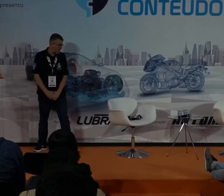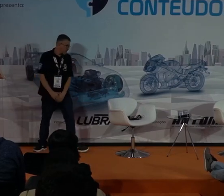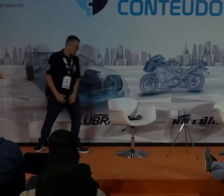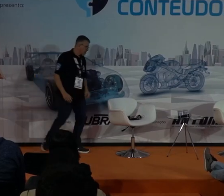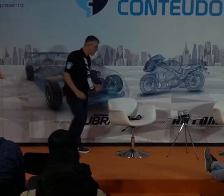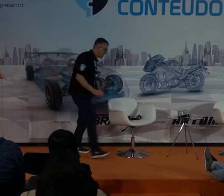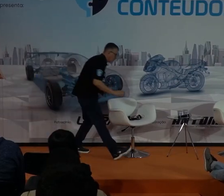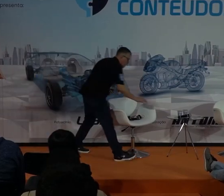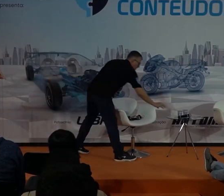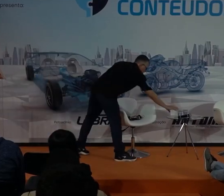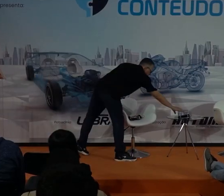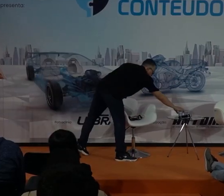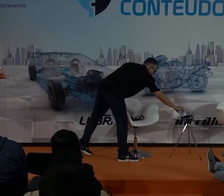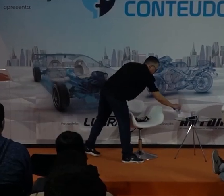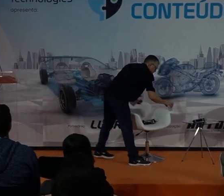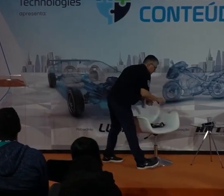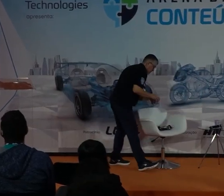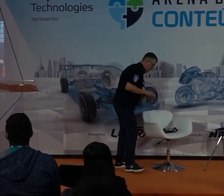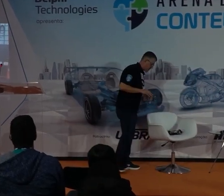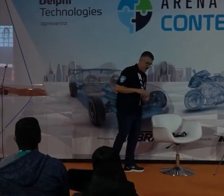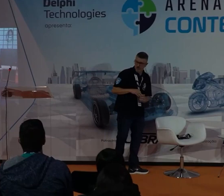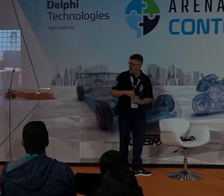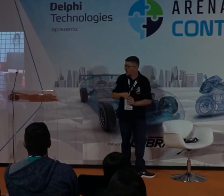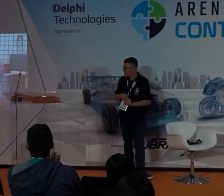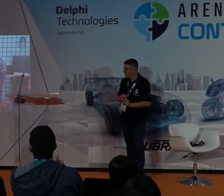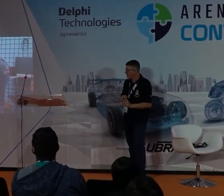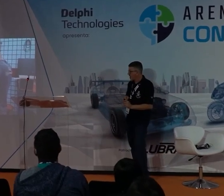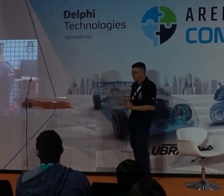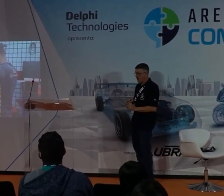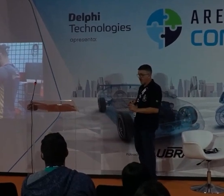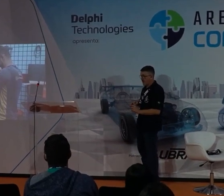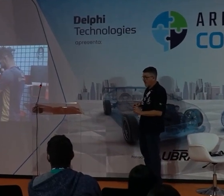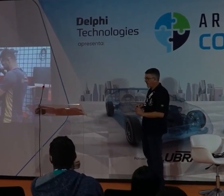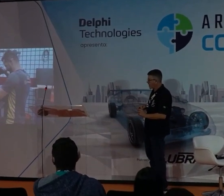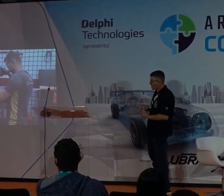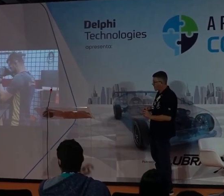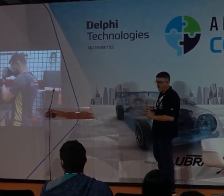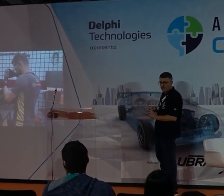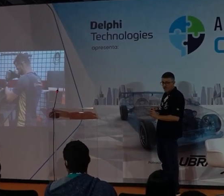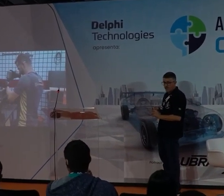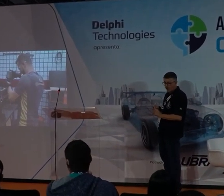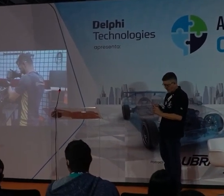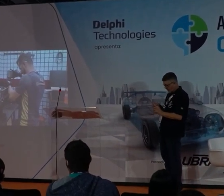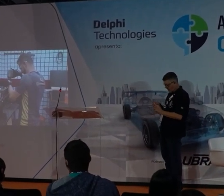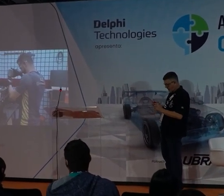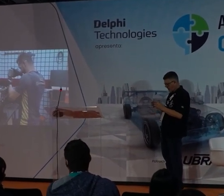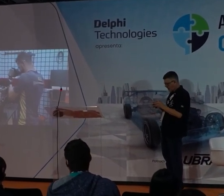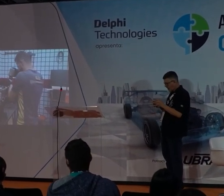todos esses itens que vocês estão vendo. Ela fica no fundo da casa dele.